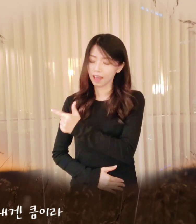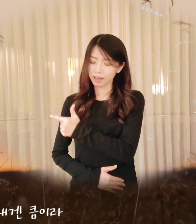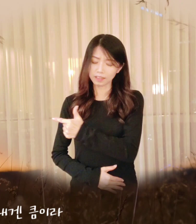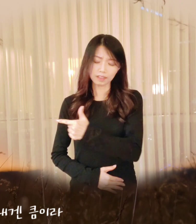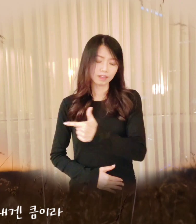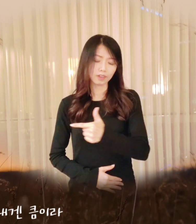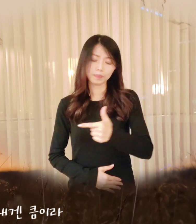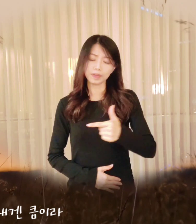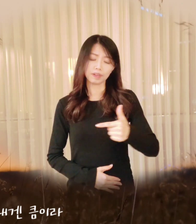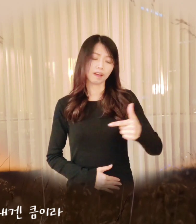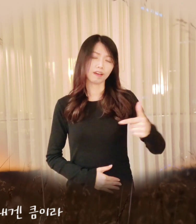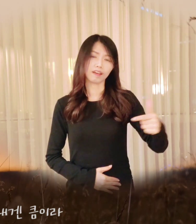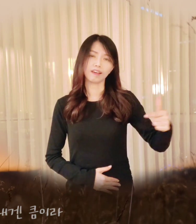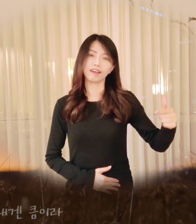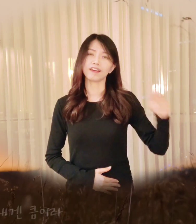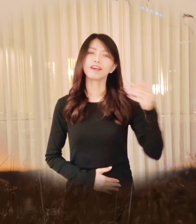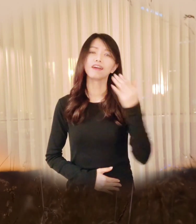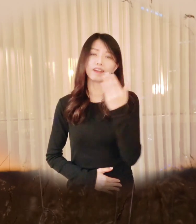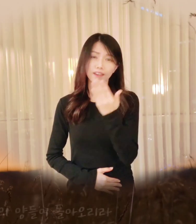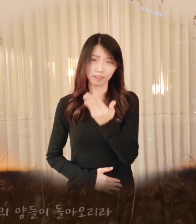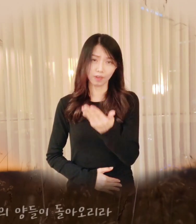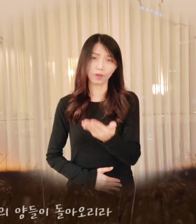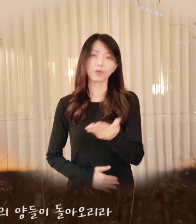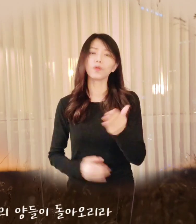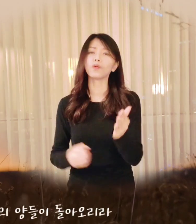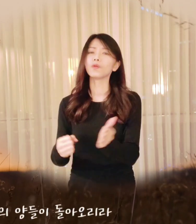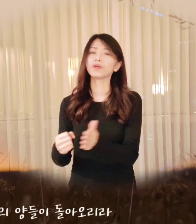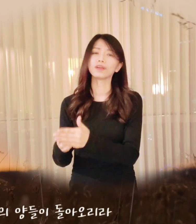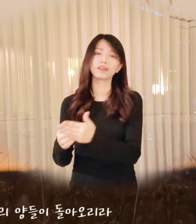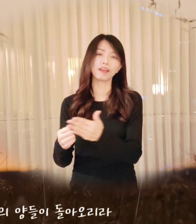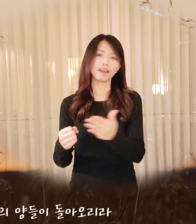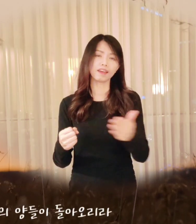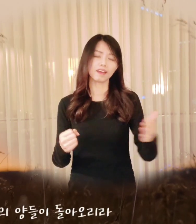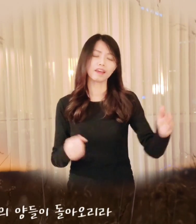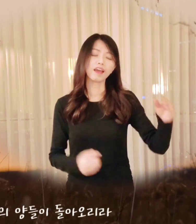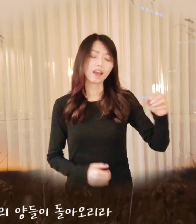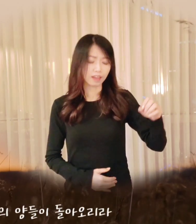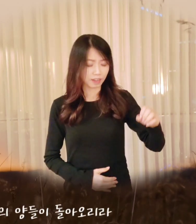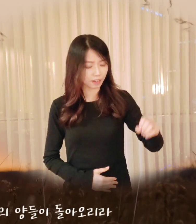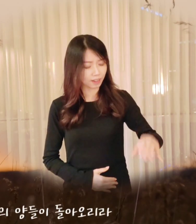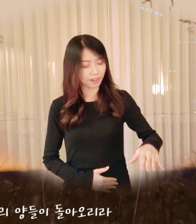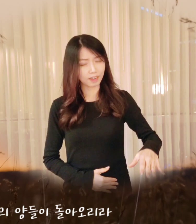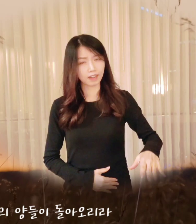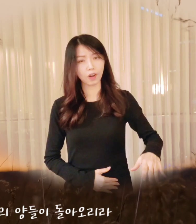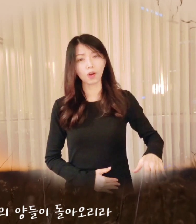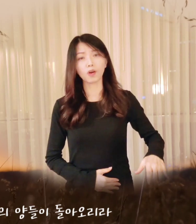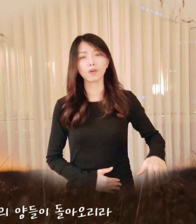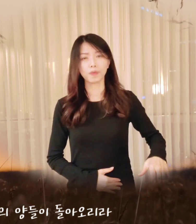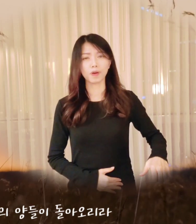내게 금이라 너로 인해